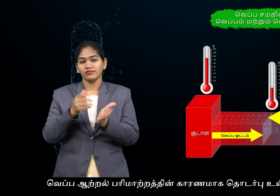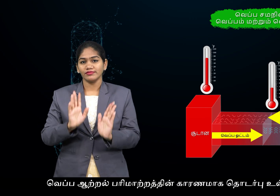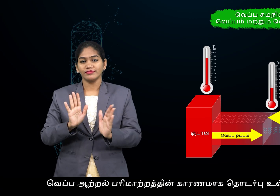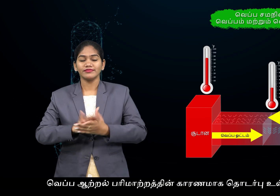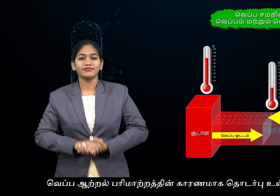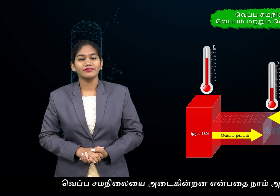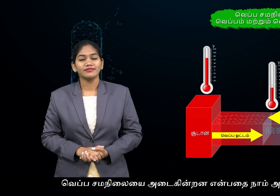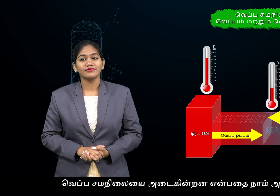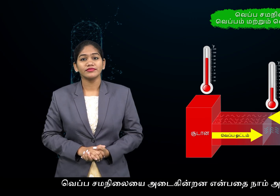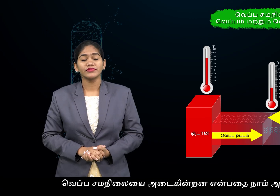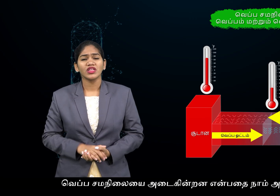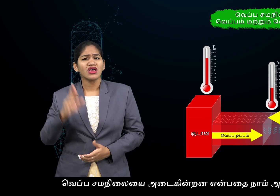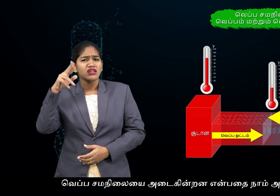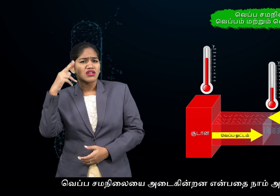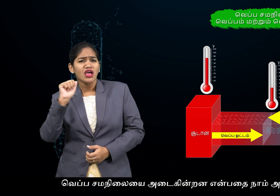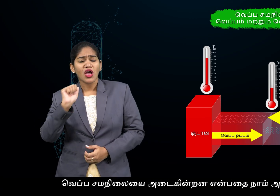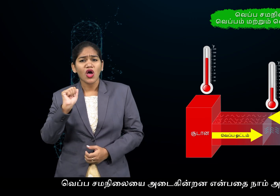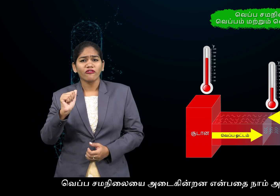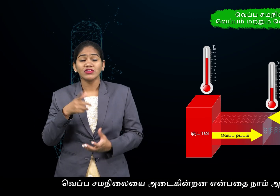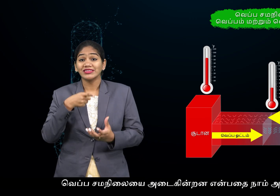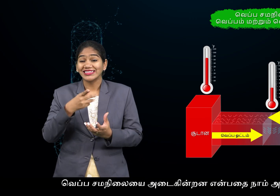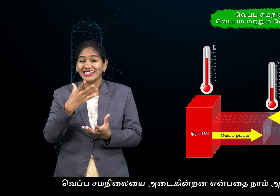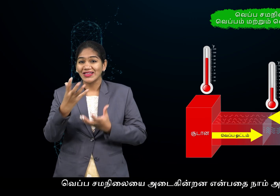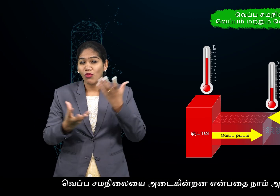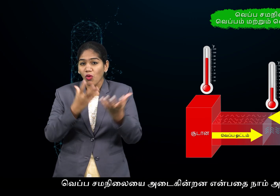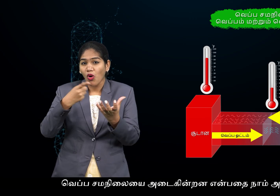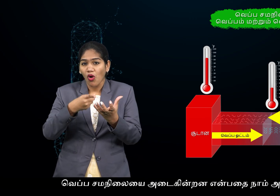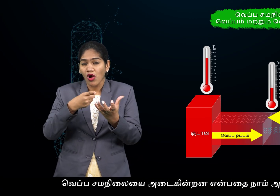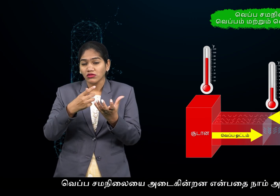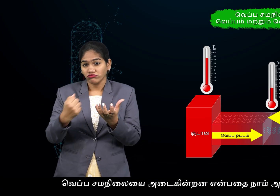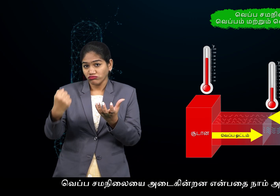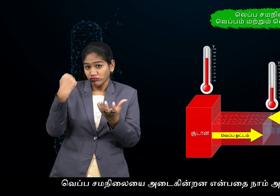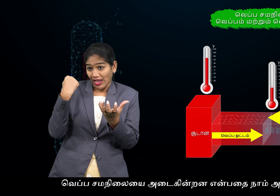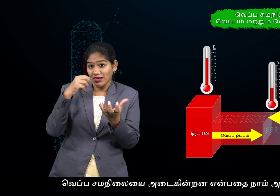வெப்ப சமநிலையை அடைகின்றன என்பதை நாம் அறிவோம்.